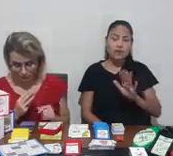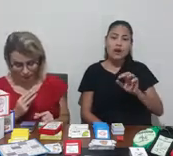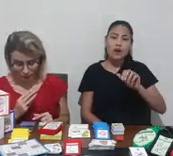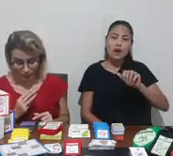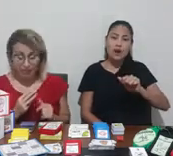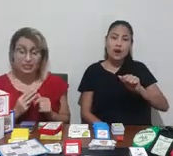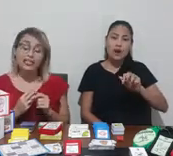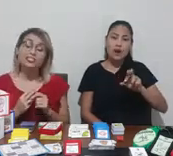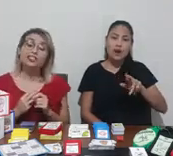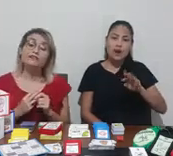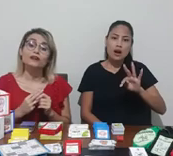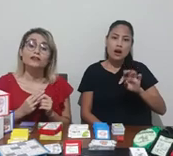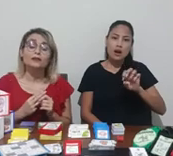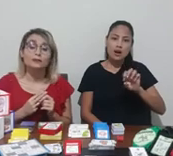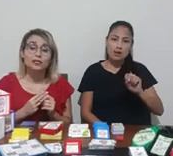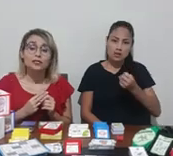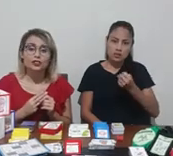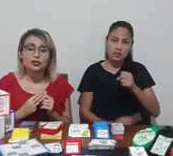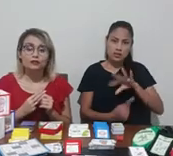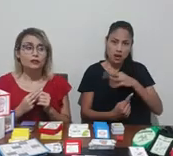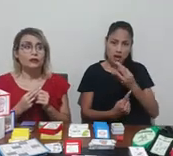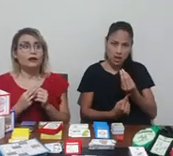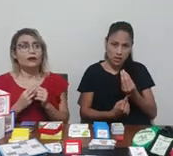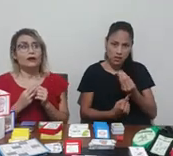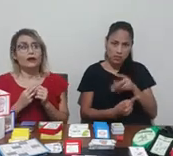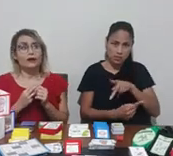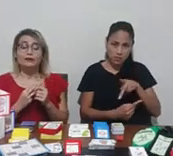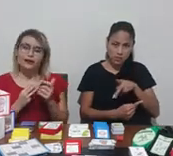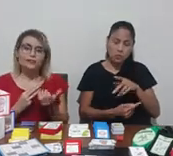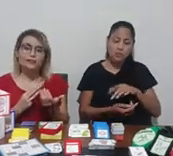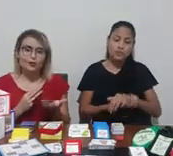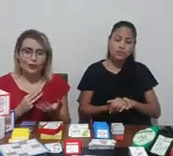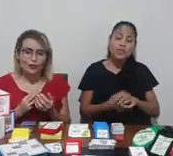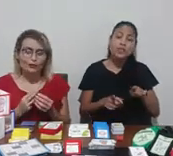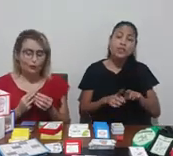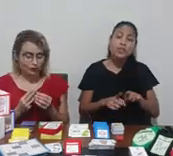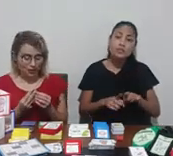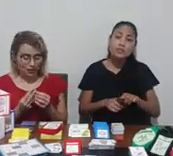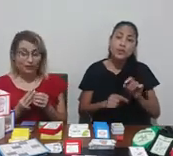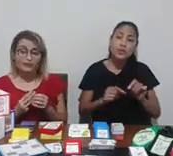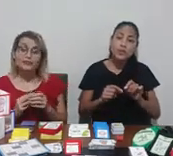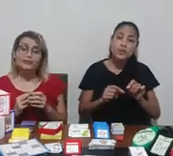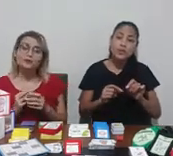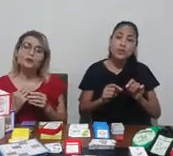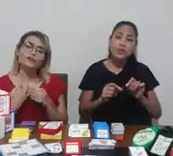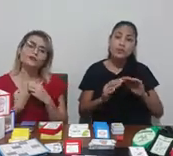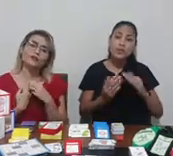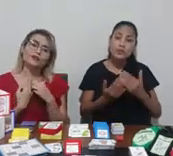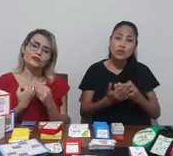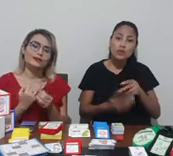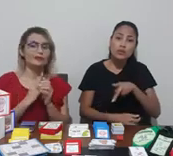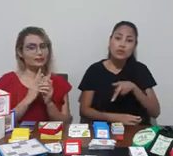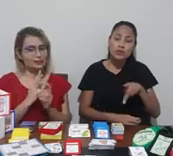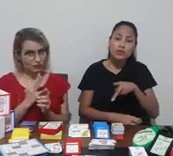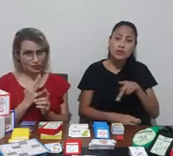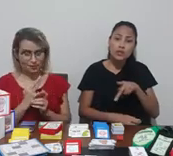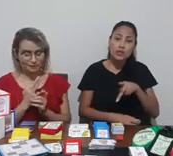embora. E a gente vai ter também, gente, nessa escola que eu trabalhava, tinha também professora